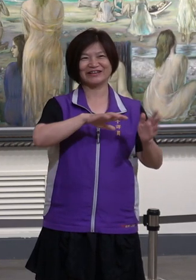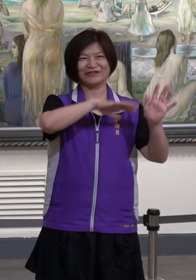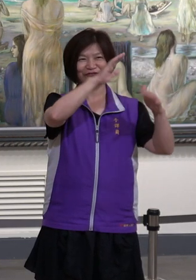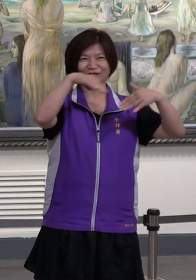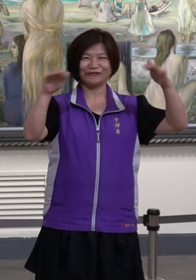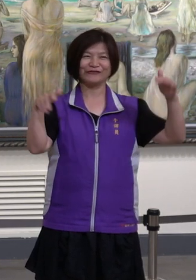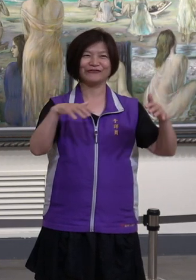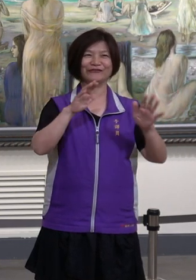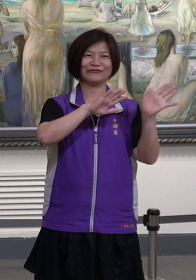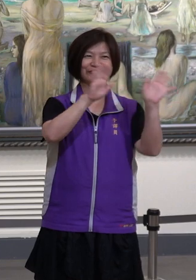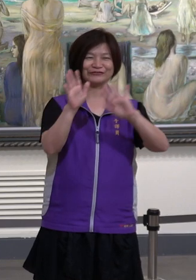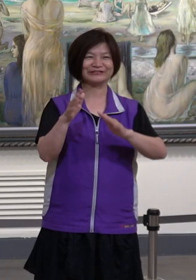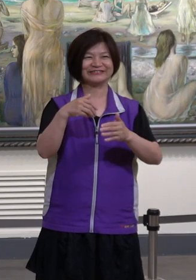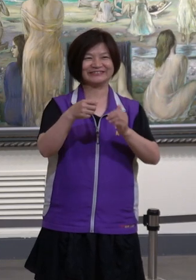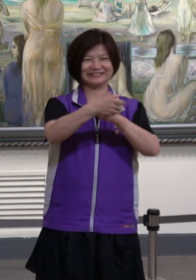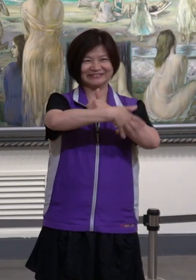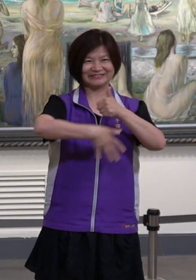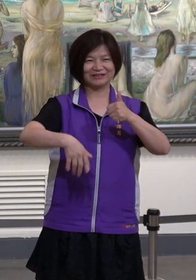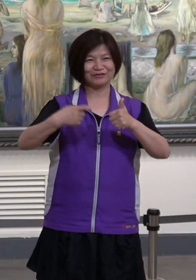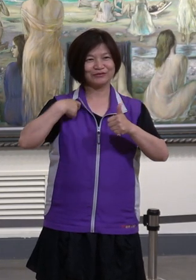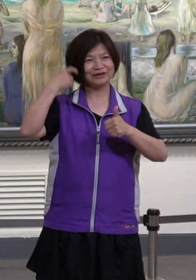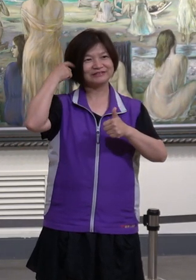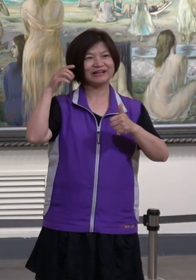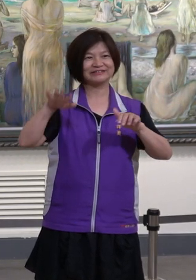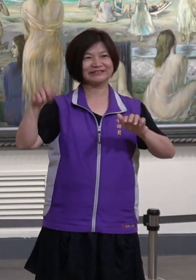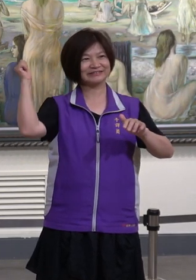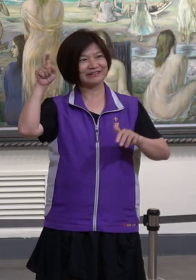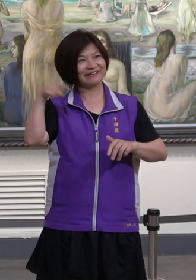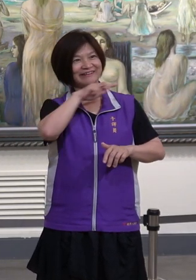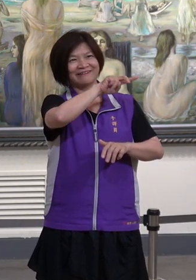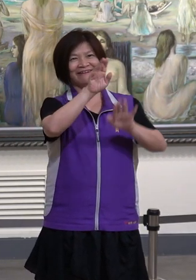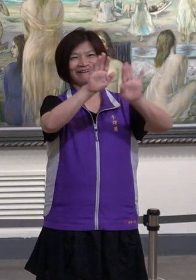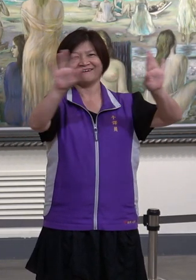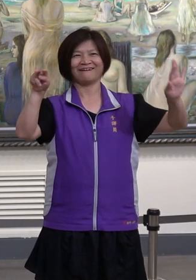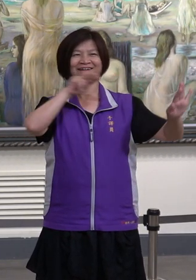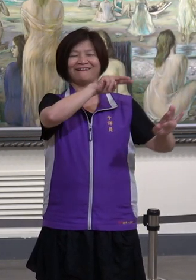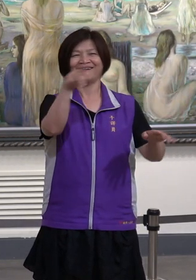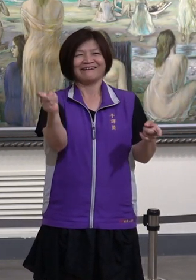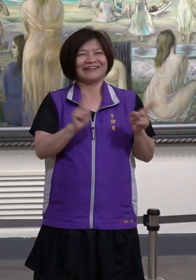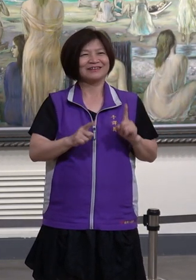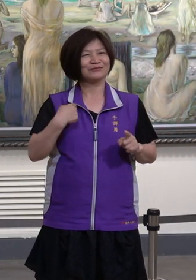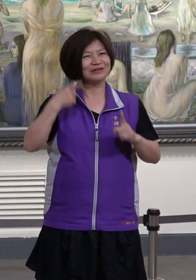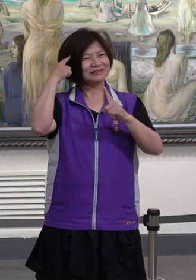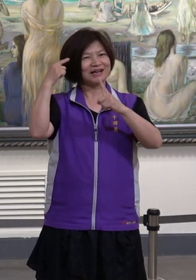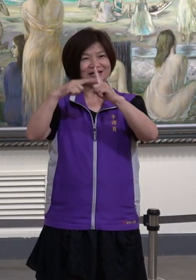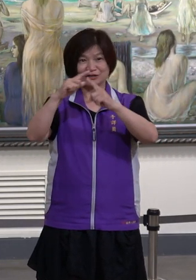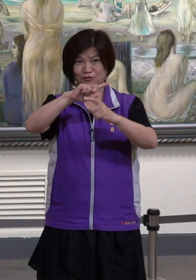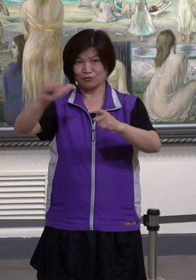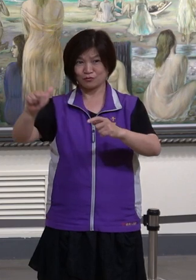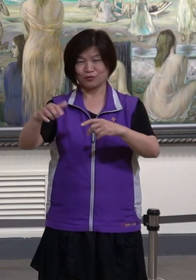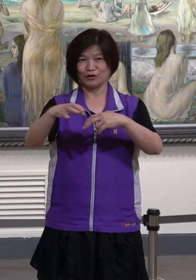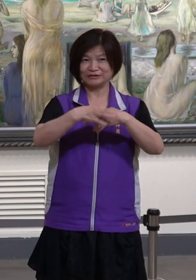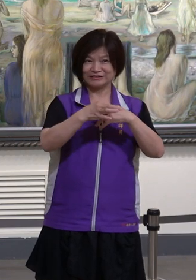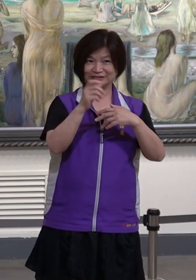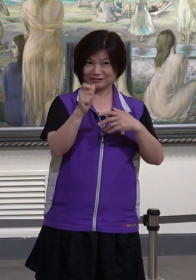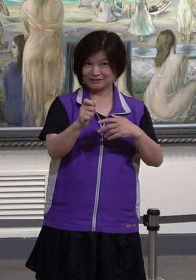列。那我这个布展呢，我今天早上把它看了一遍，很感动哦。因为人物亲情系列呢，